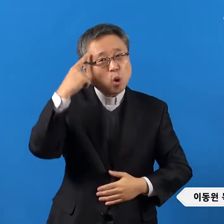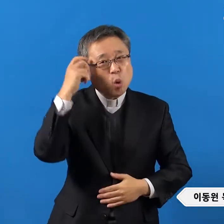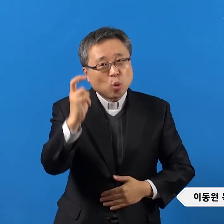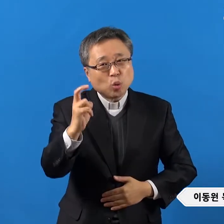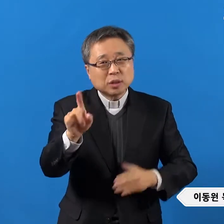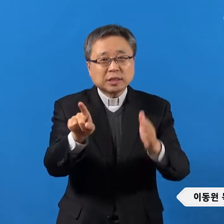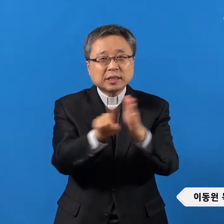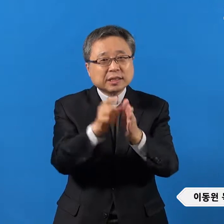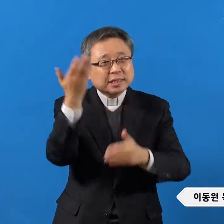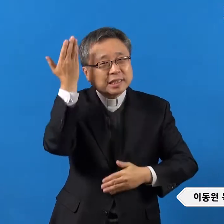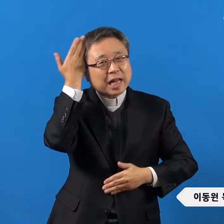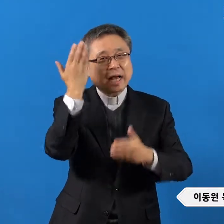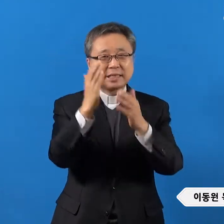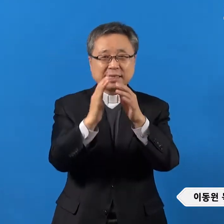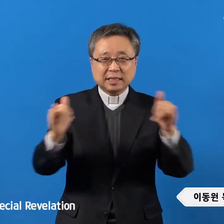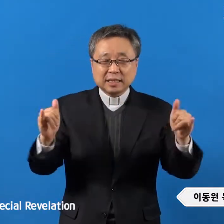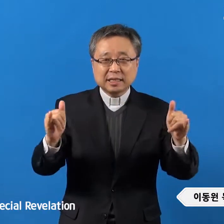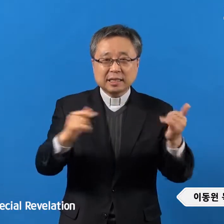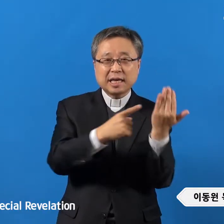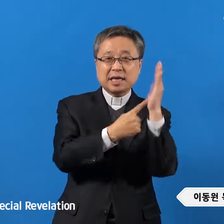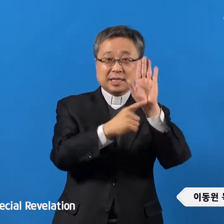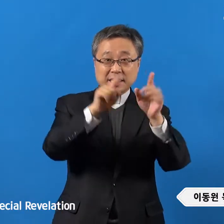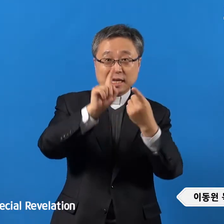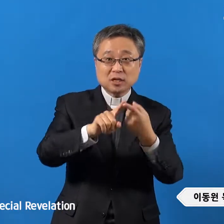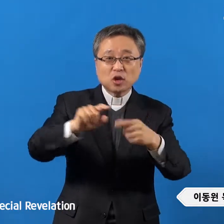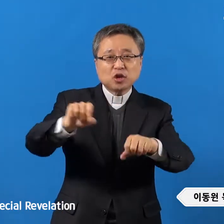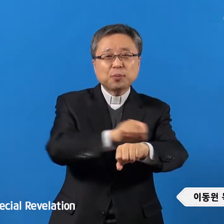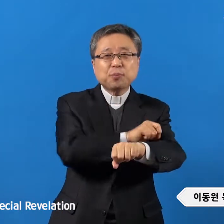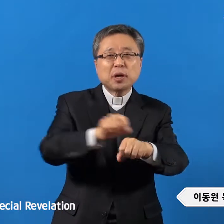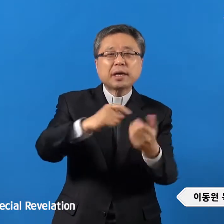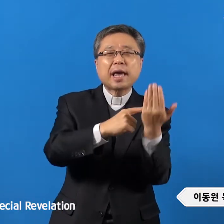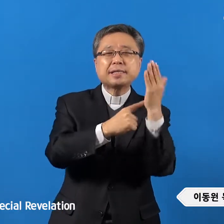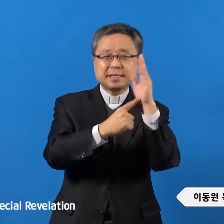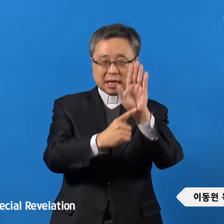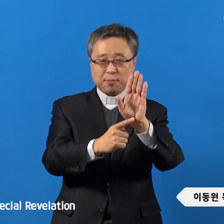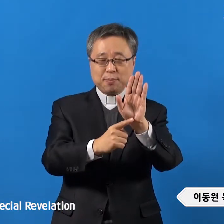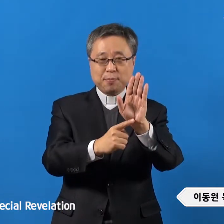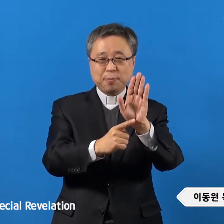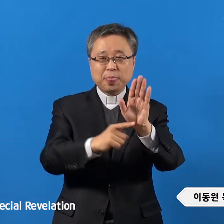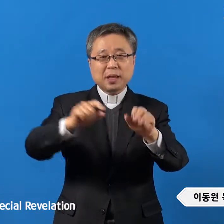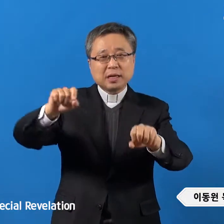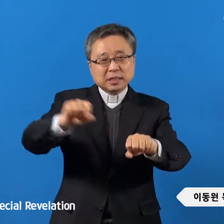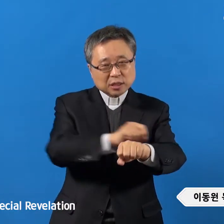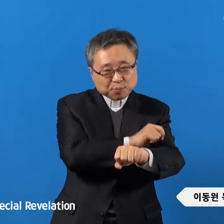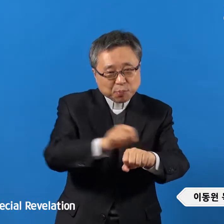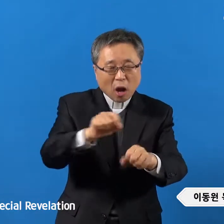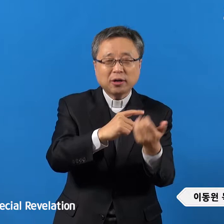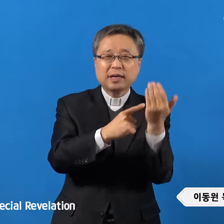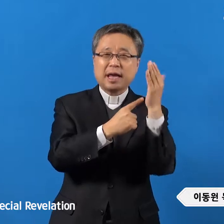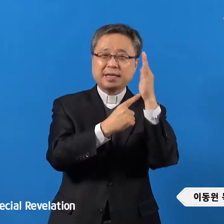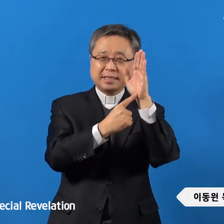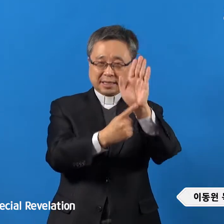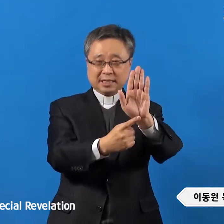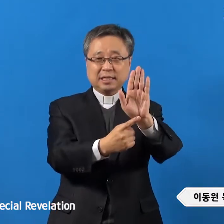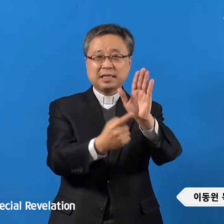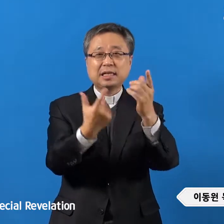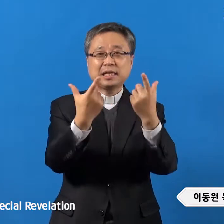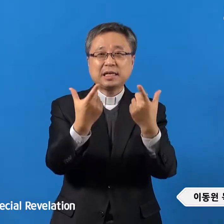신학자들은 이런 계시를 가리켜서 특별한 계시다. 그래서 특별 계시. Special Revelation. 이런 표현을 써서